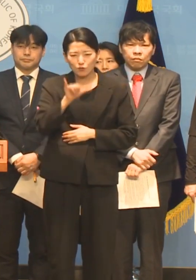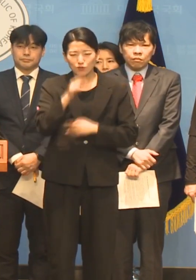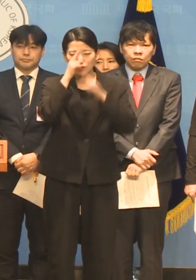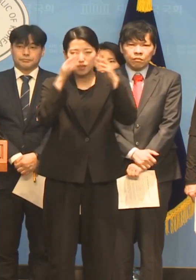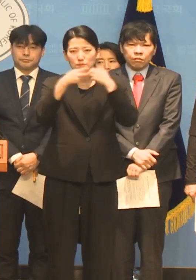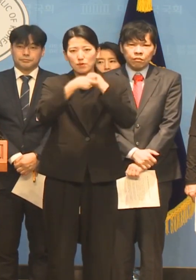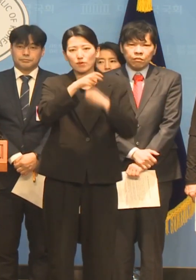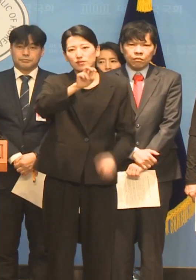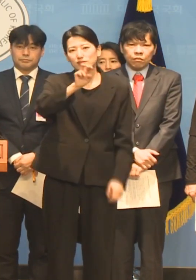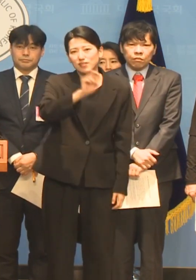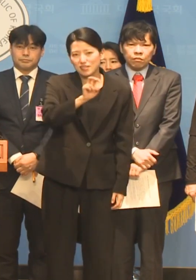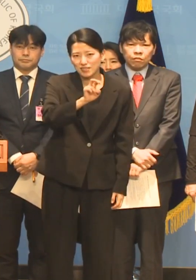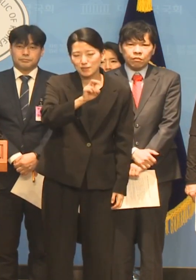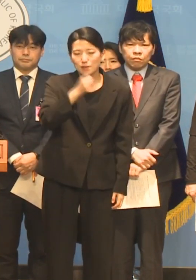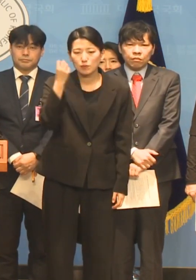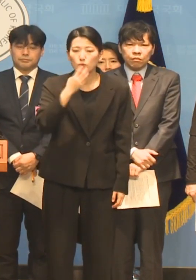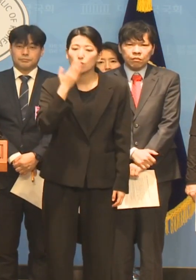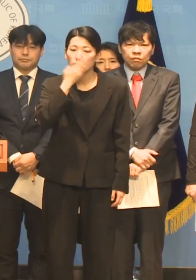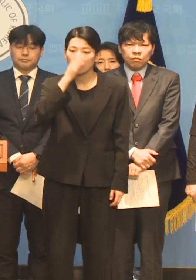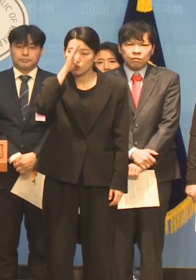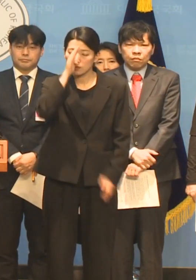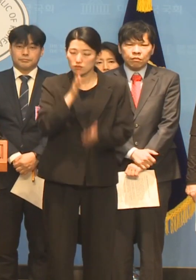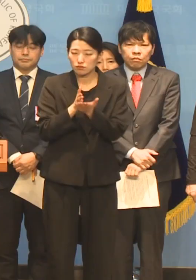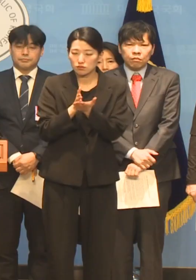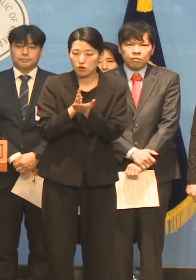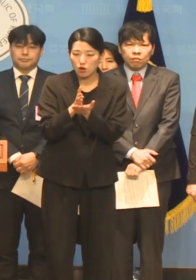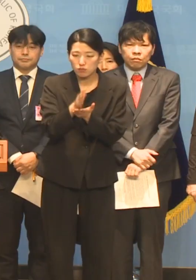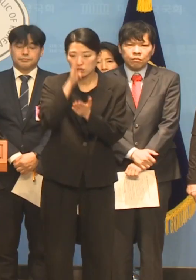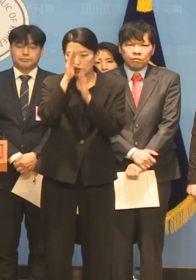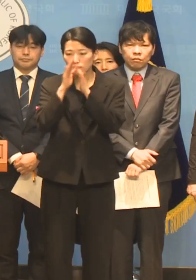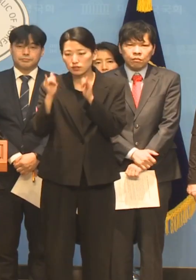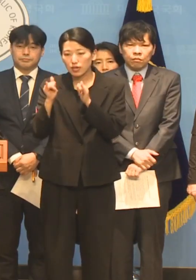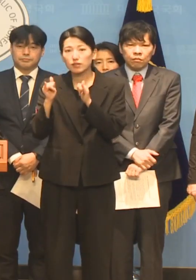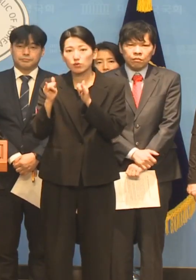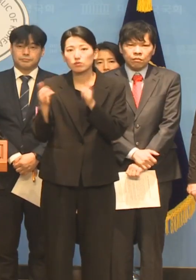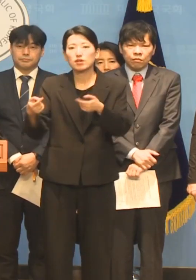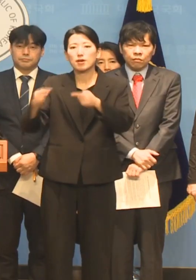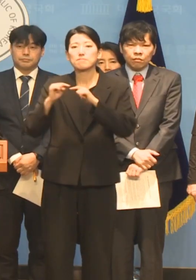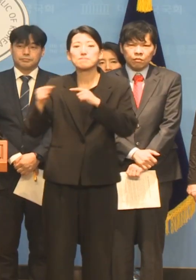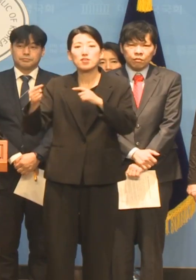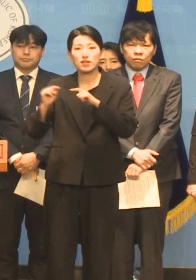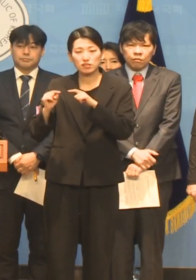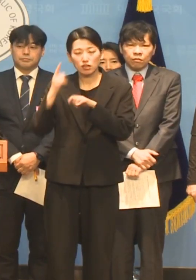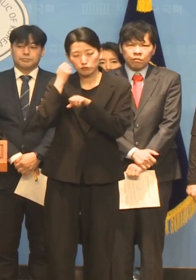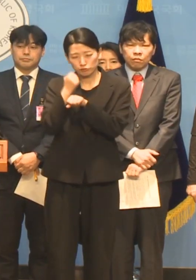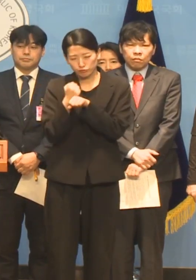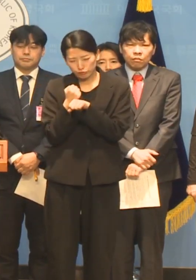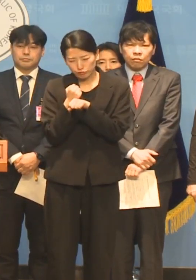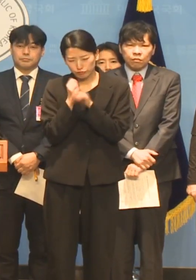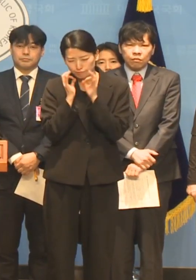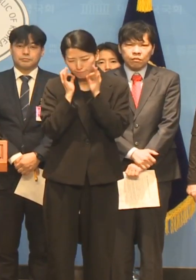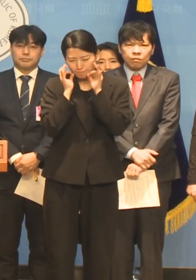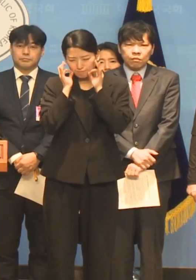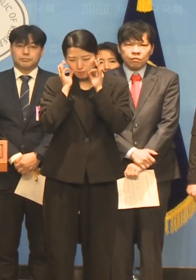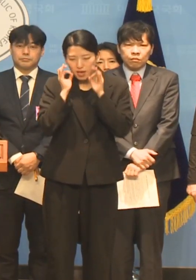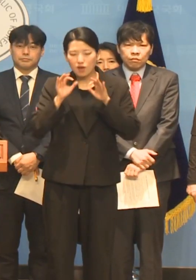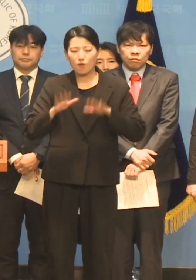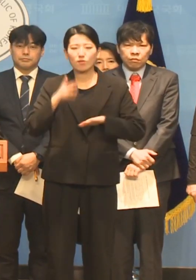및 당뇨병 전문 클리닉에 환자들이 참여하였고 오늘 그 결과를 발표하게